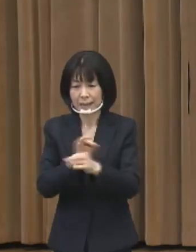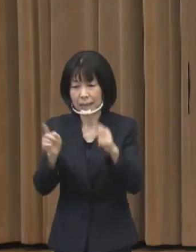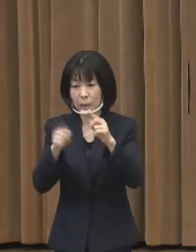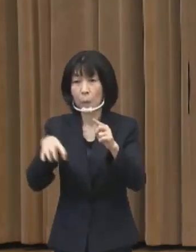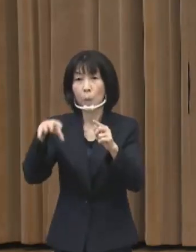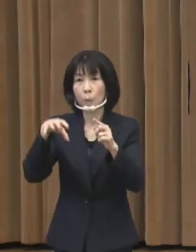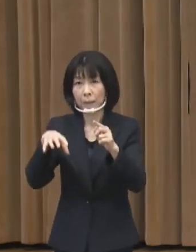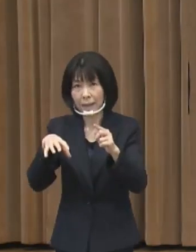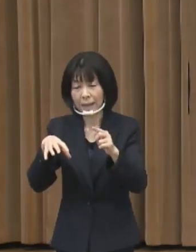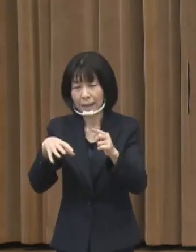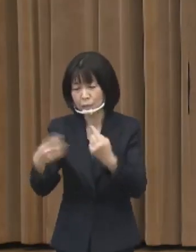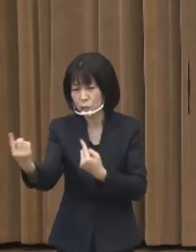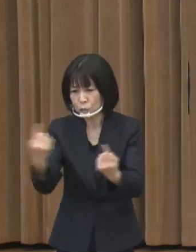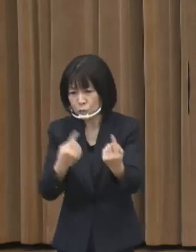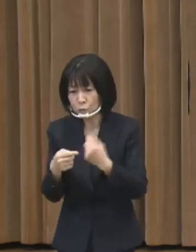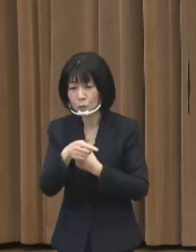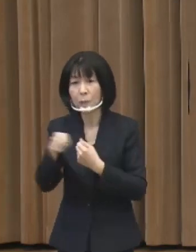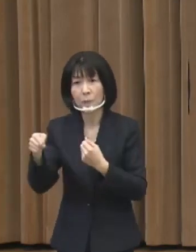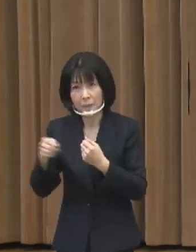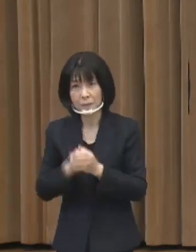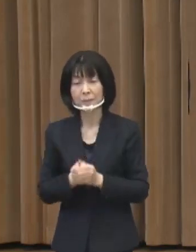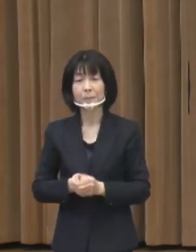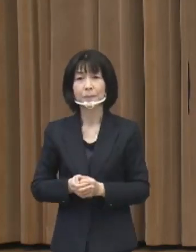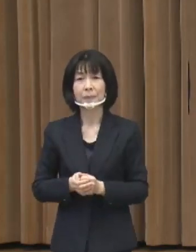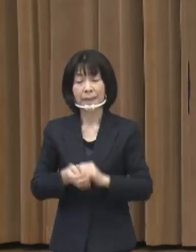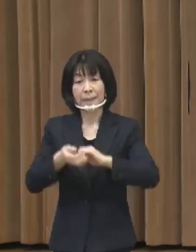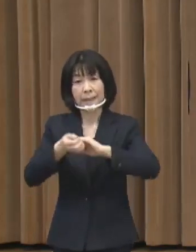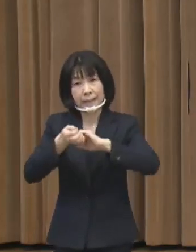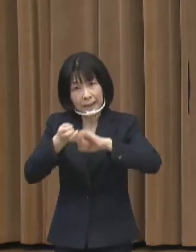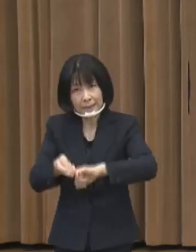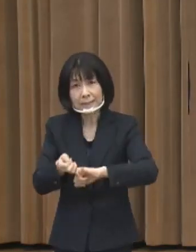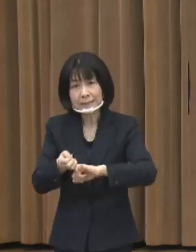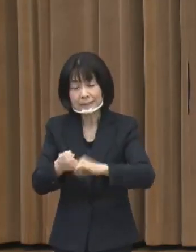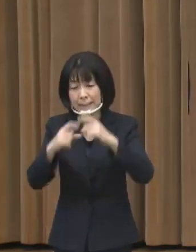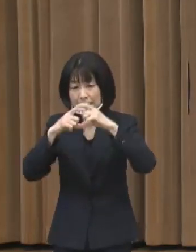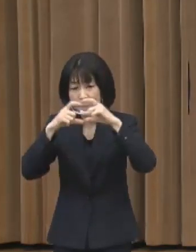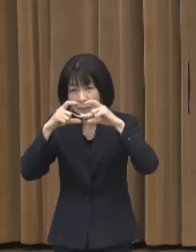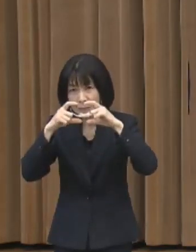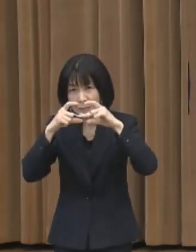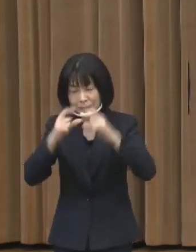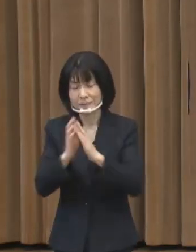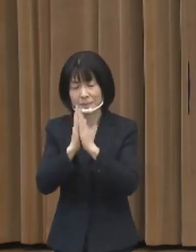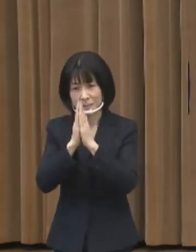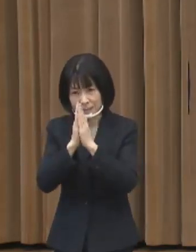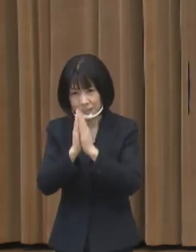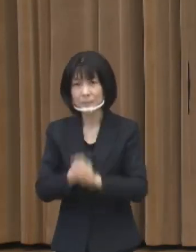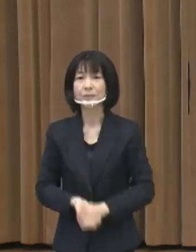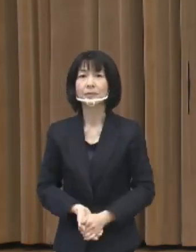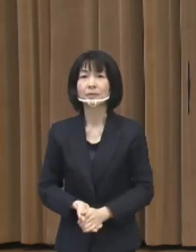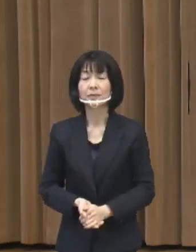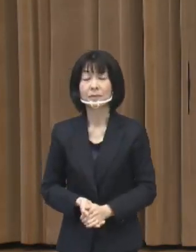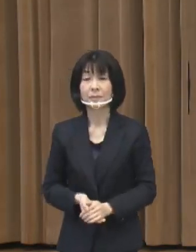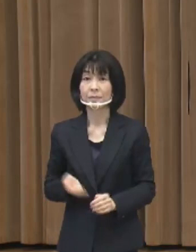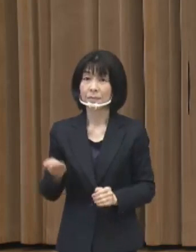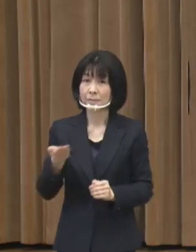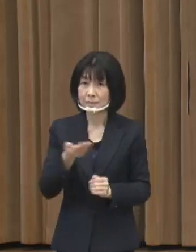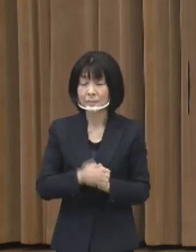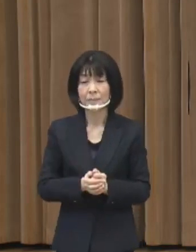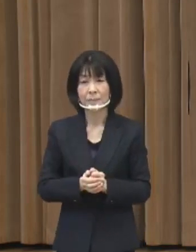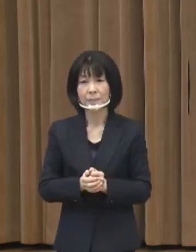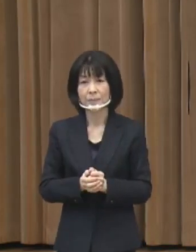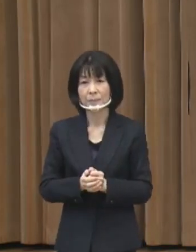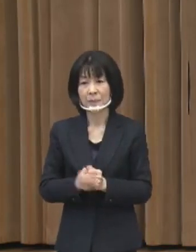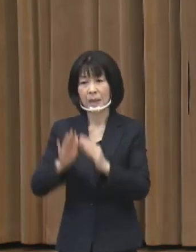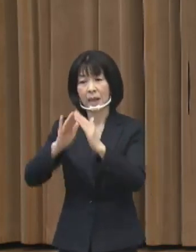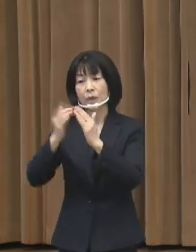への来場にあたっては、必ずマスクの着用をお願いします。また、単一